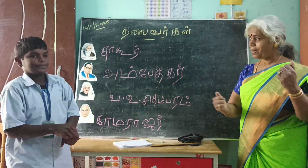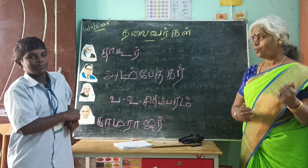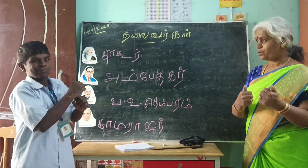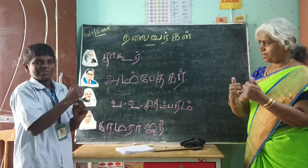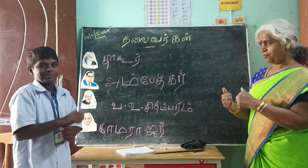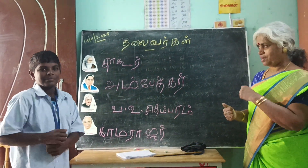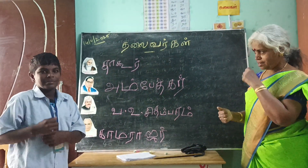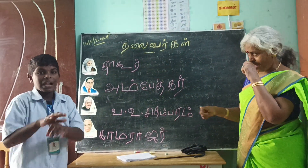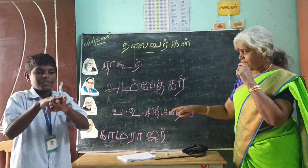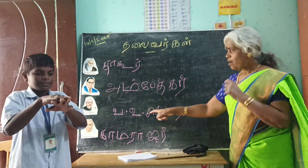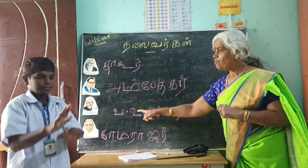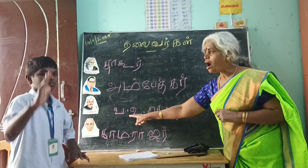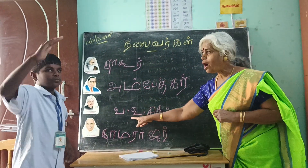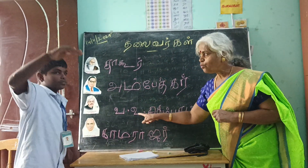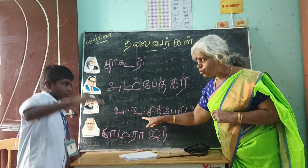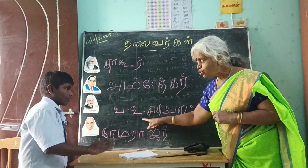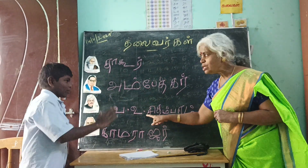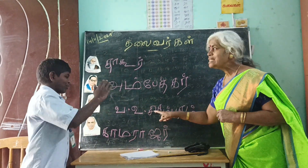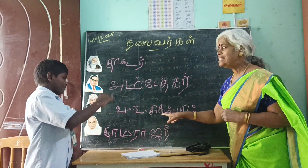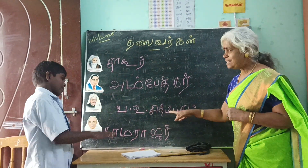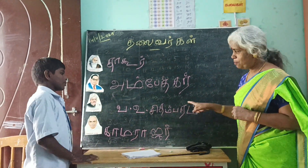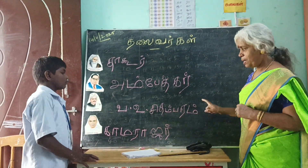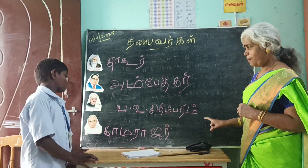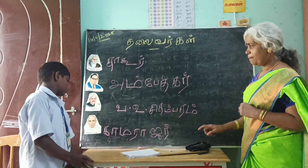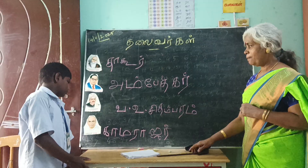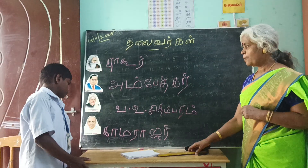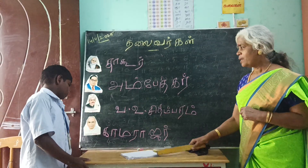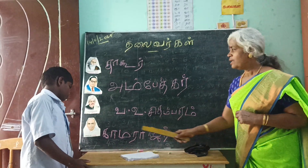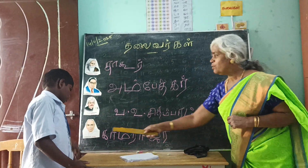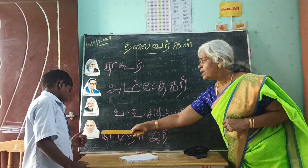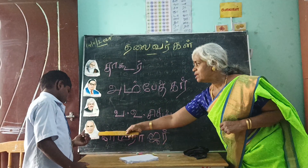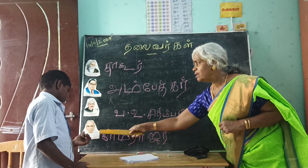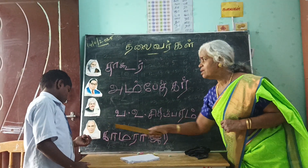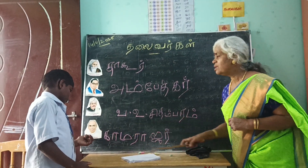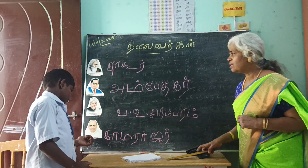கப்பல் ஓட்டியவர் வாவு சிதம்பரம். இவர்